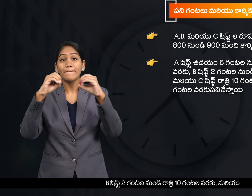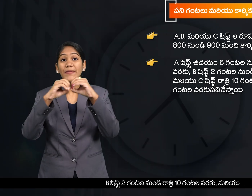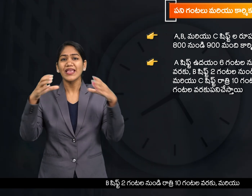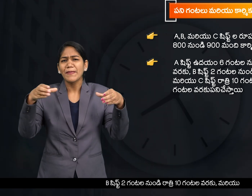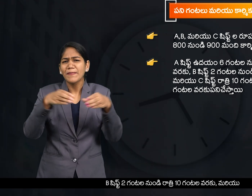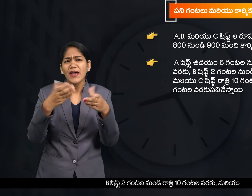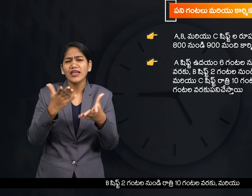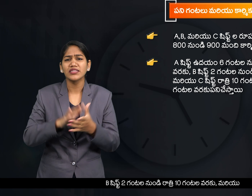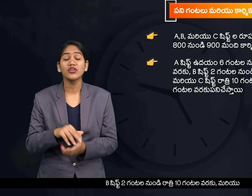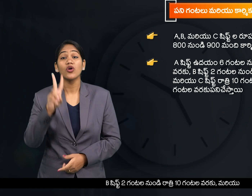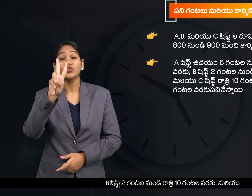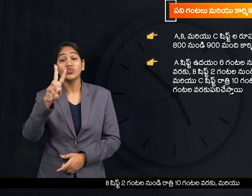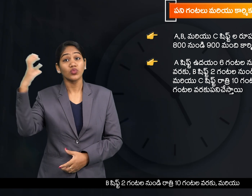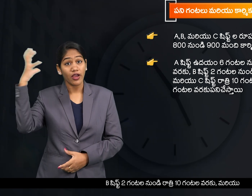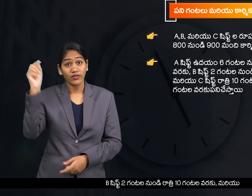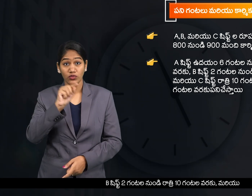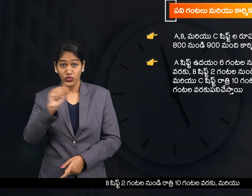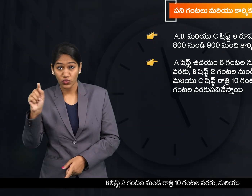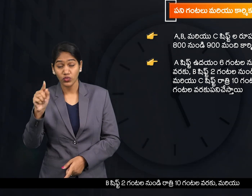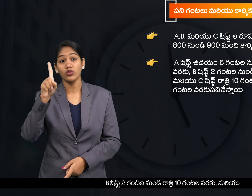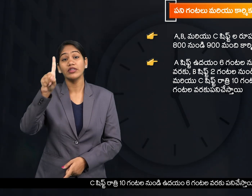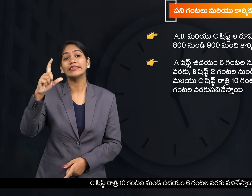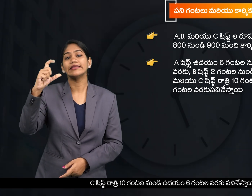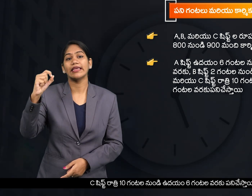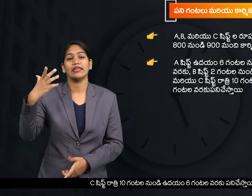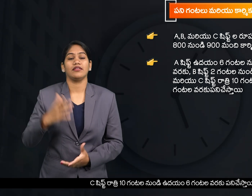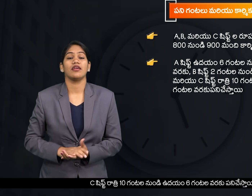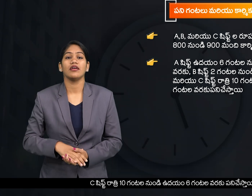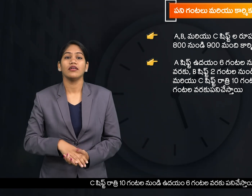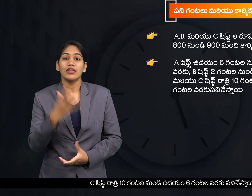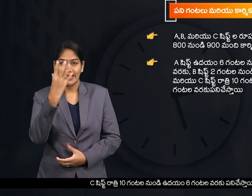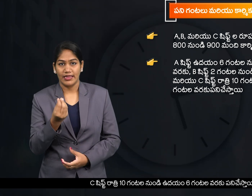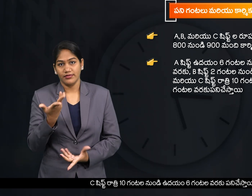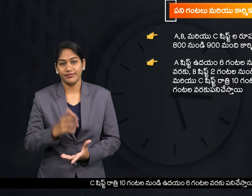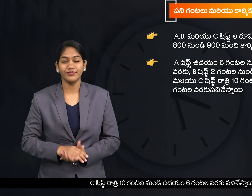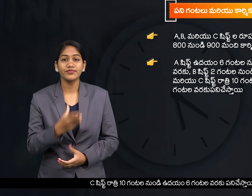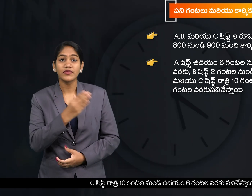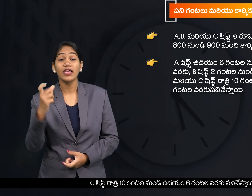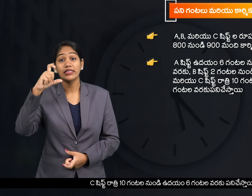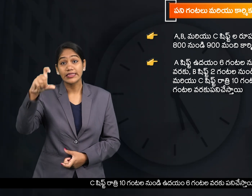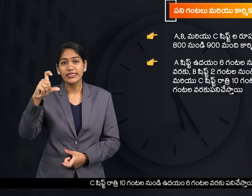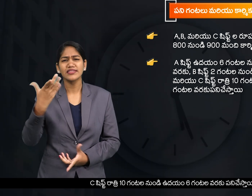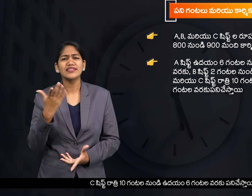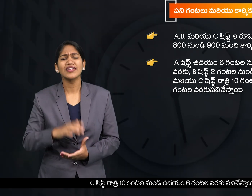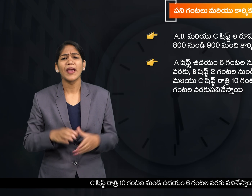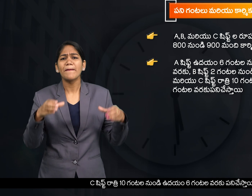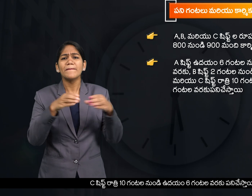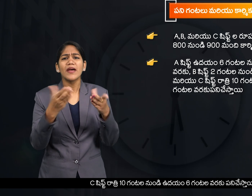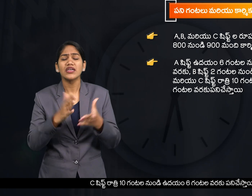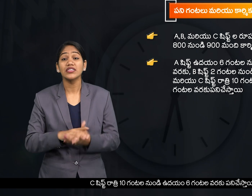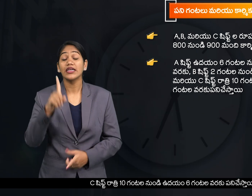బి షిఫ్ట్ 2 గంటల నుండి రాత్రి 10 గంటల వరకు మరియు సి షిఫ్ట్ రాత్రి 10 గంటల నుండి ఉదయం 6 గంటల వరకు